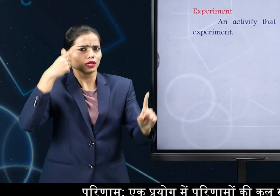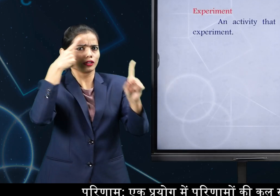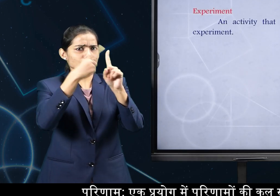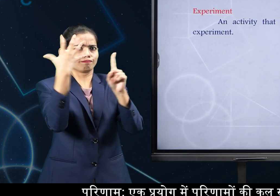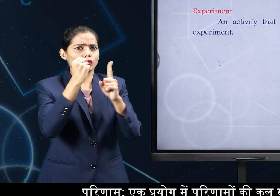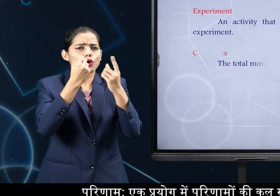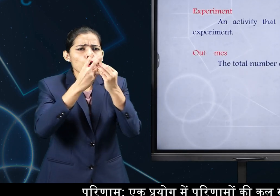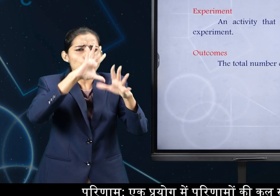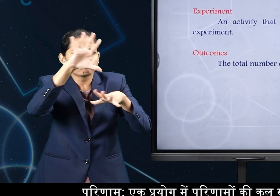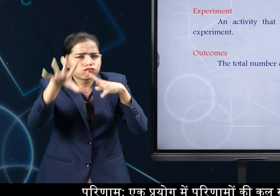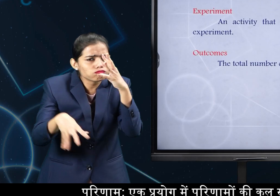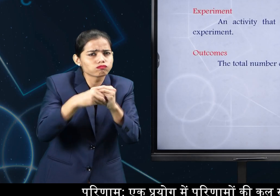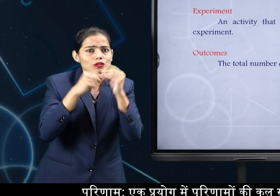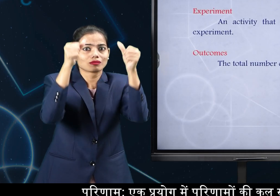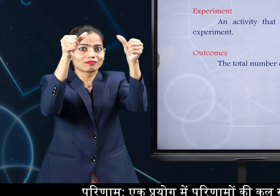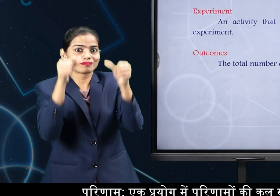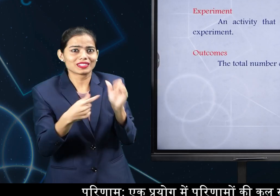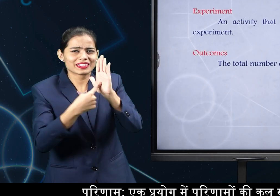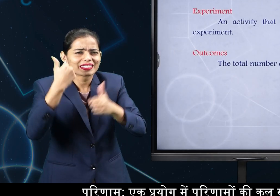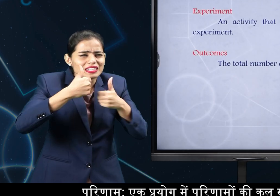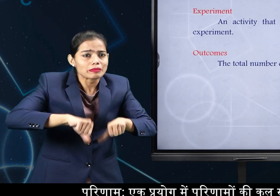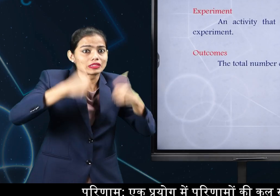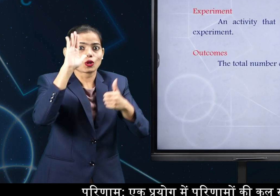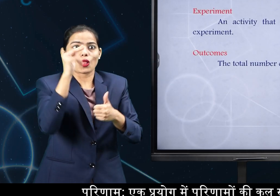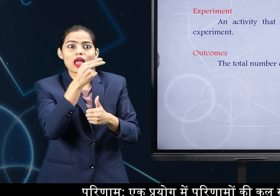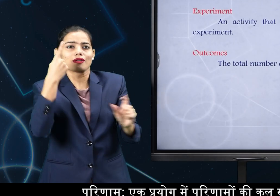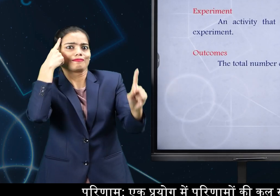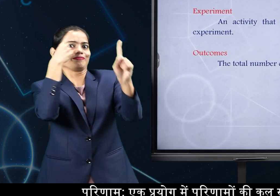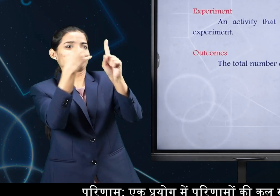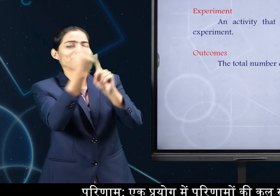परिणाम, एक प्रयोग में परिणामों की कुल संख्या के परिणाम कहा जाता है।